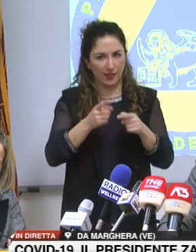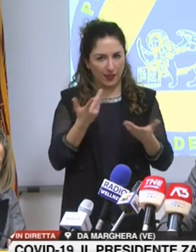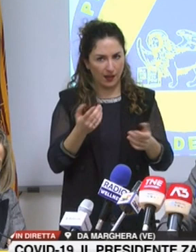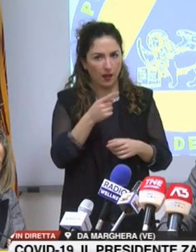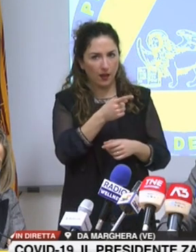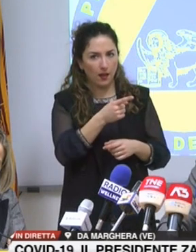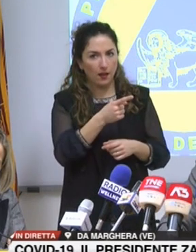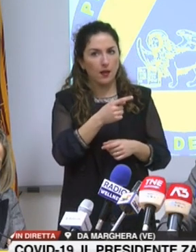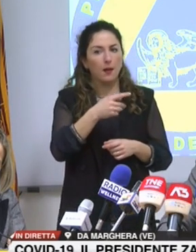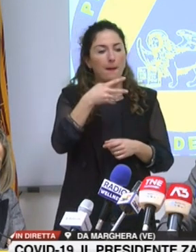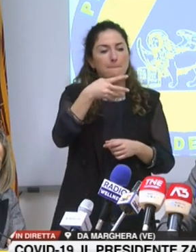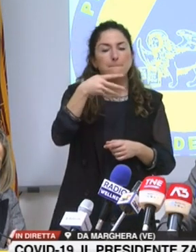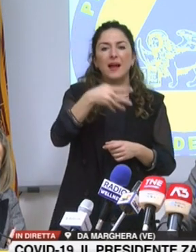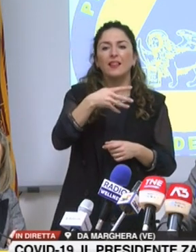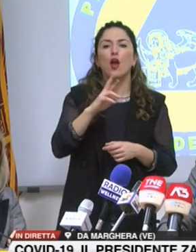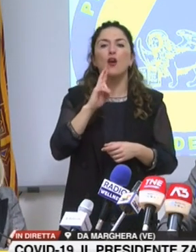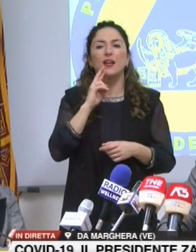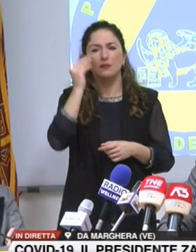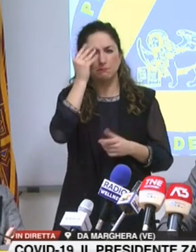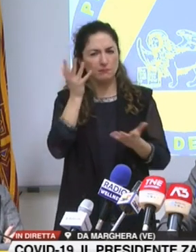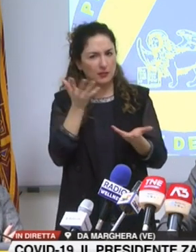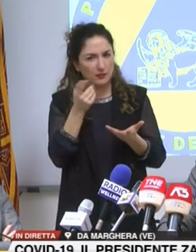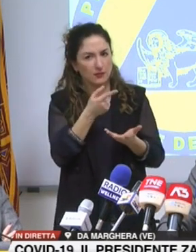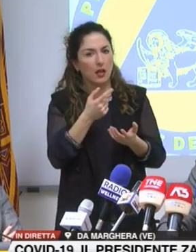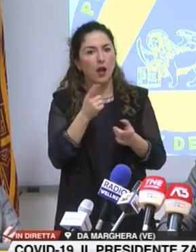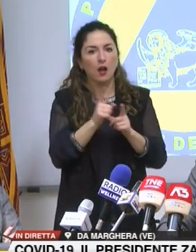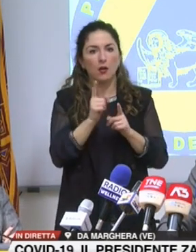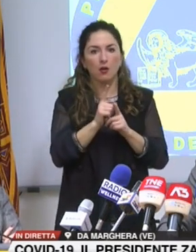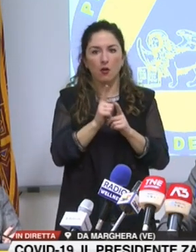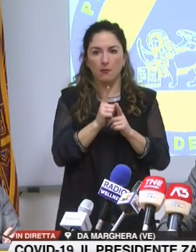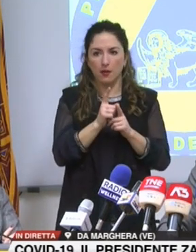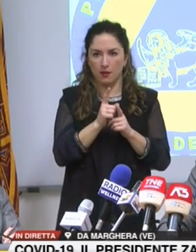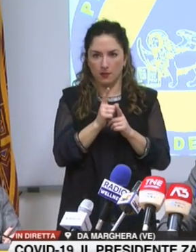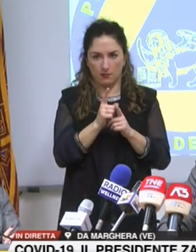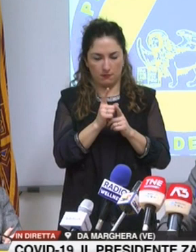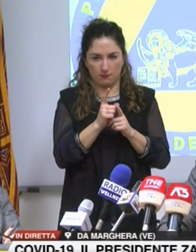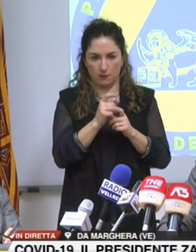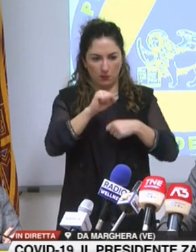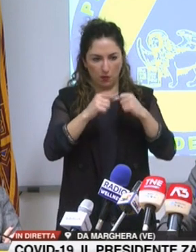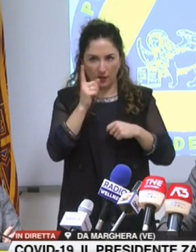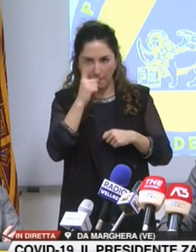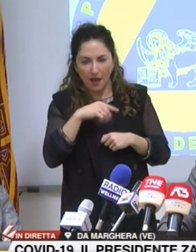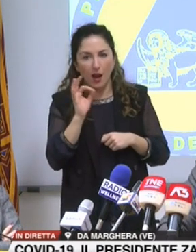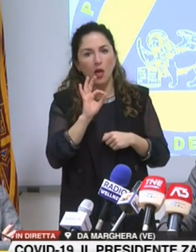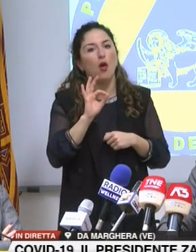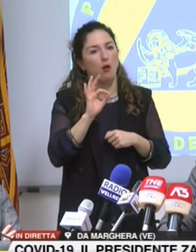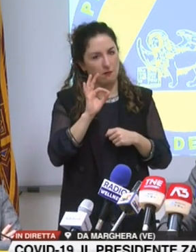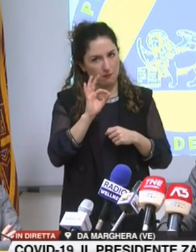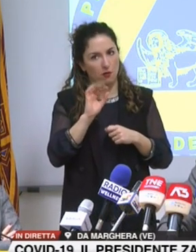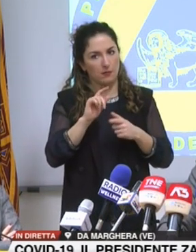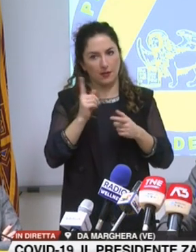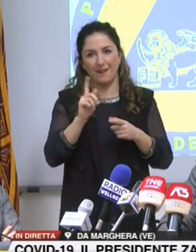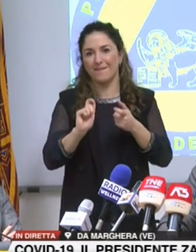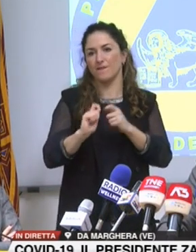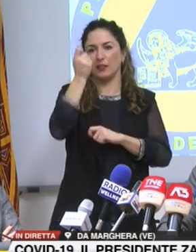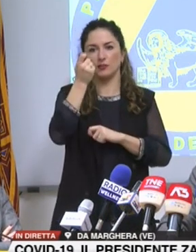di Matteo Renzi? Secondo lei è stato spregiudicato oppure il vero politico che ha vinto questa partita? Mettendo in minoranza